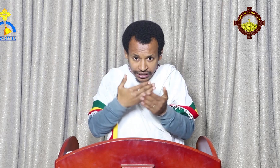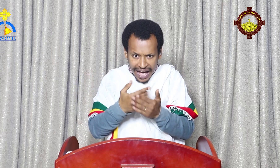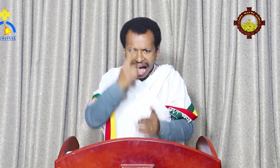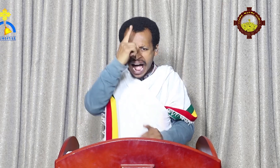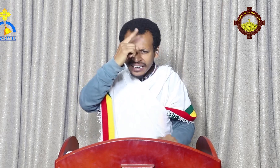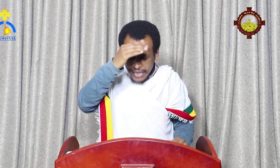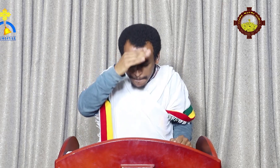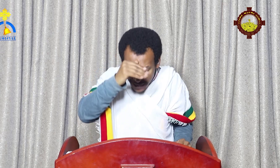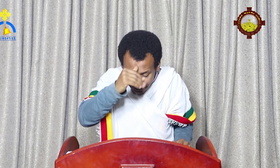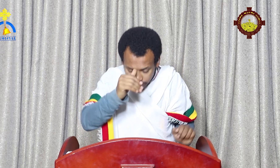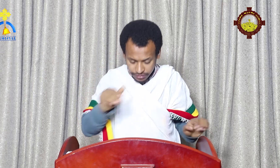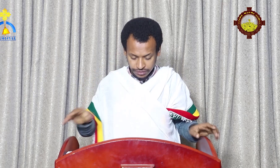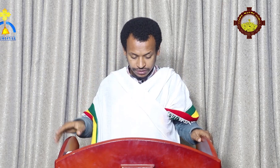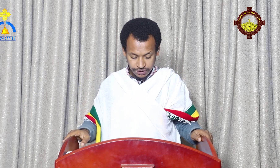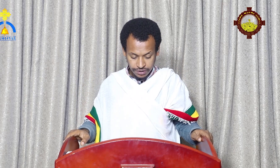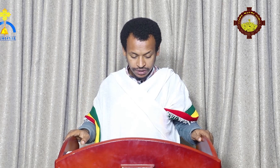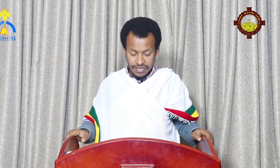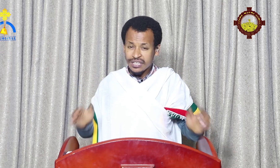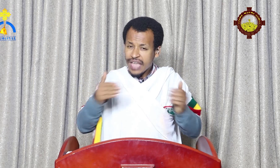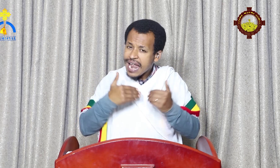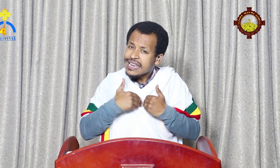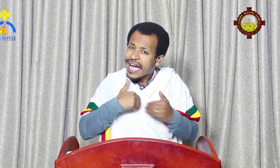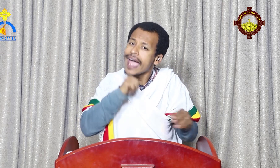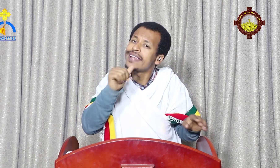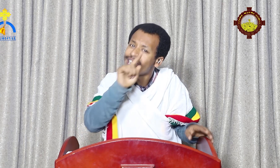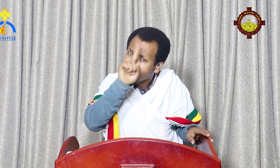የሁላችን አንድ አባት ያለ አይደለም?